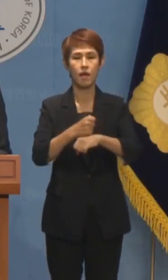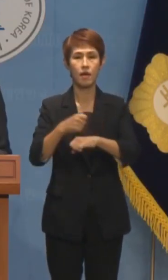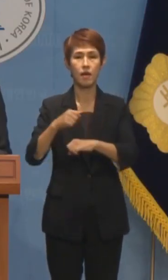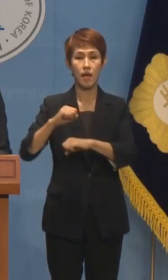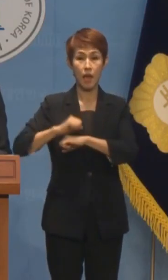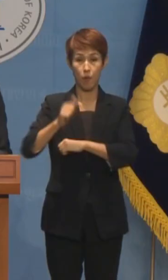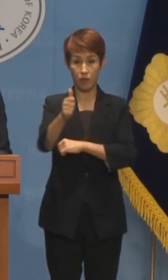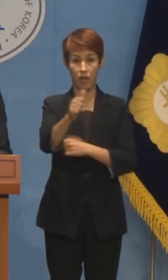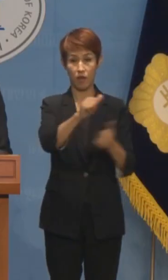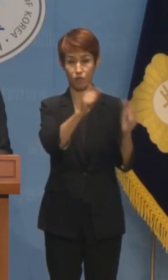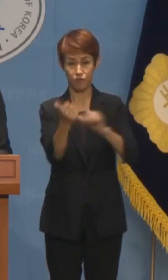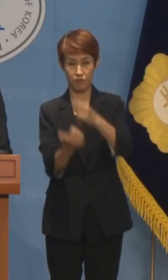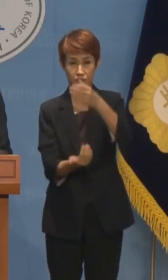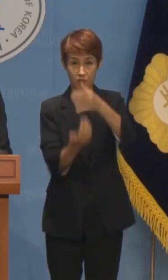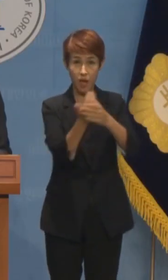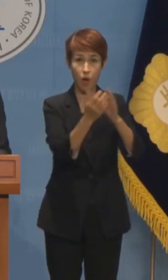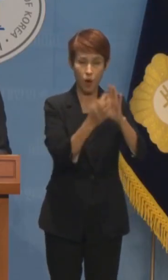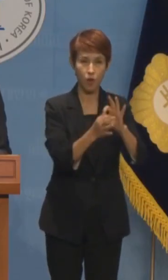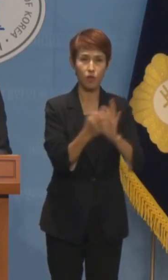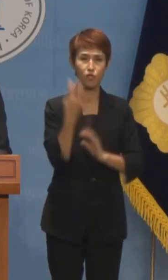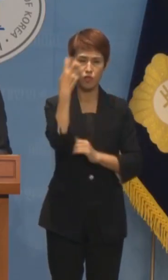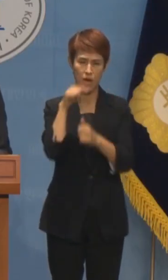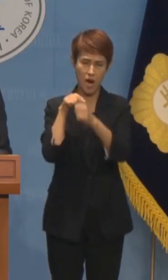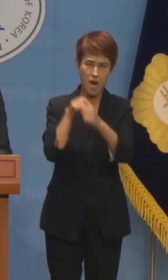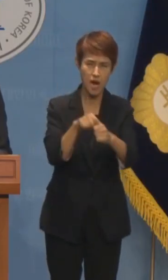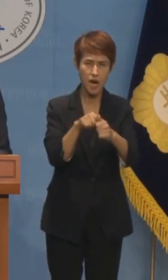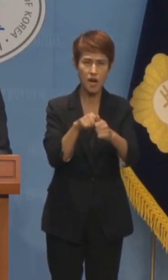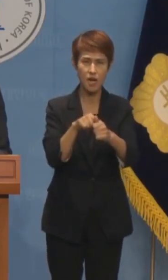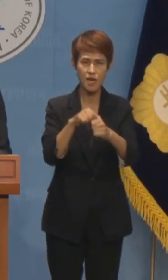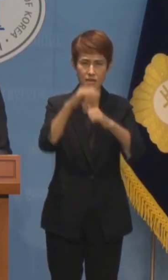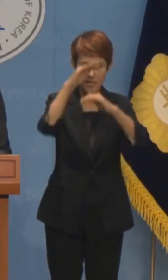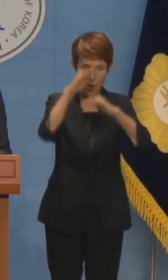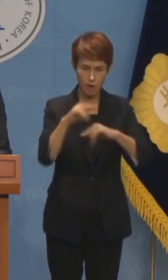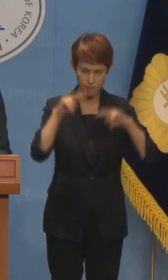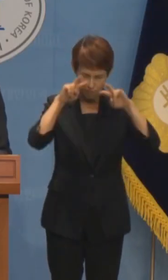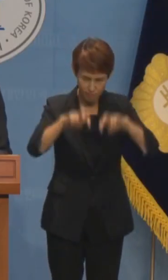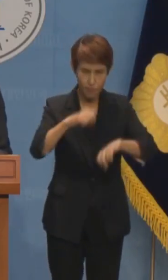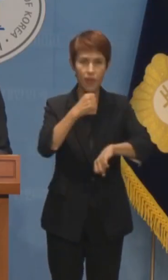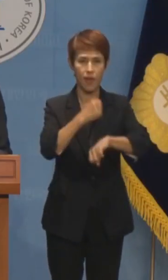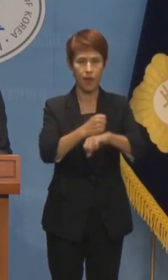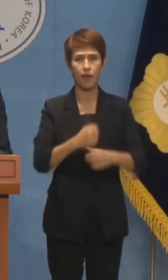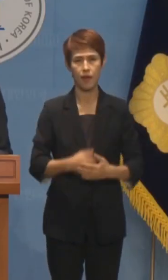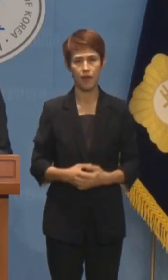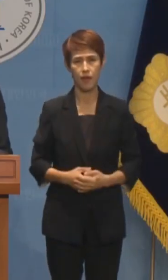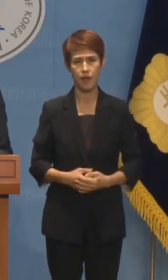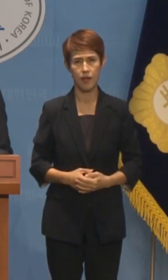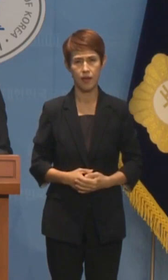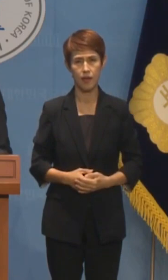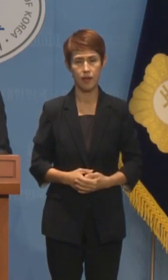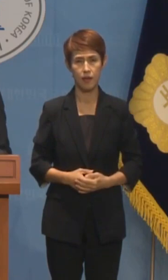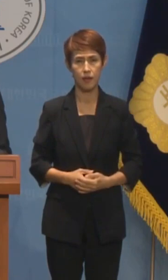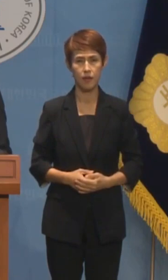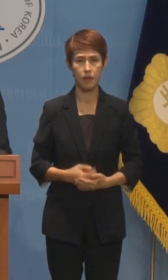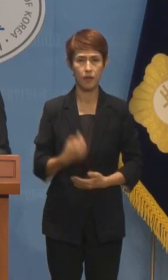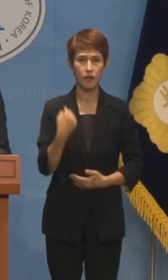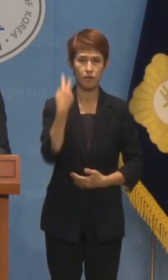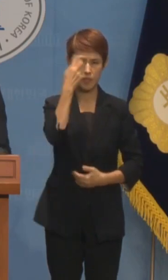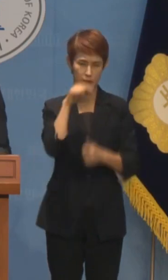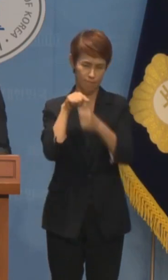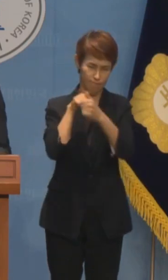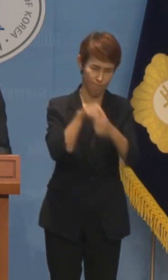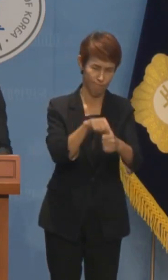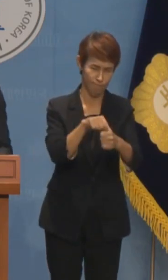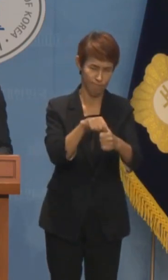순직 사건과 수사 외압의 진실을 밝혀내겠습니다. 그리고 외압에